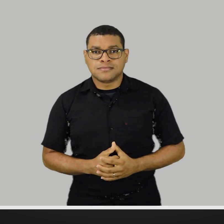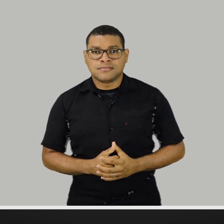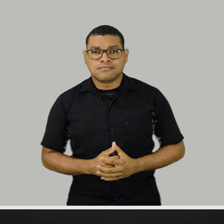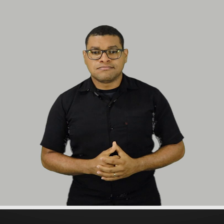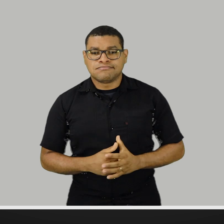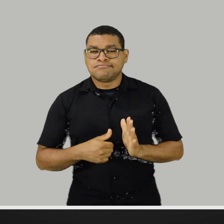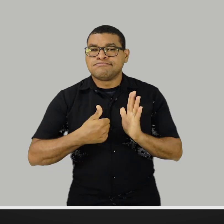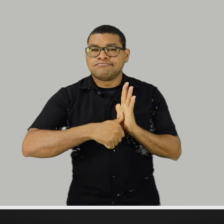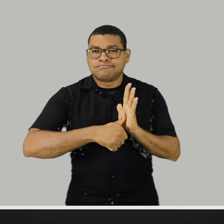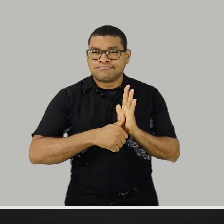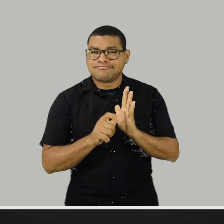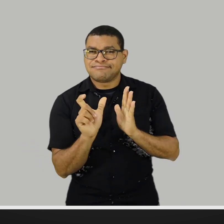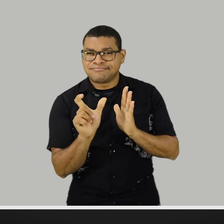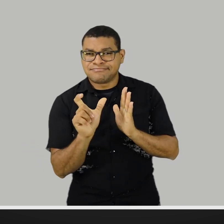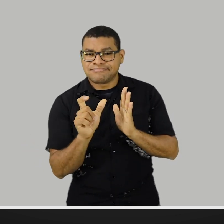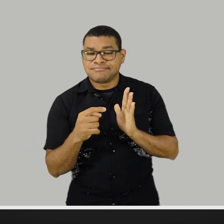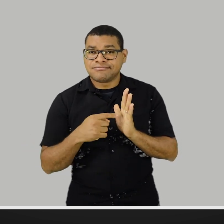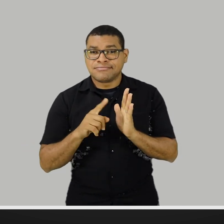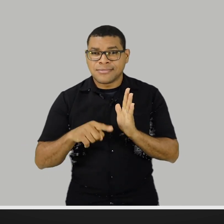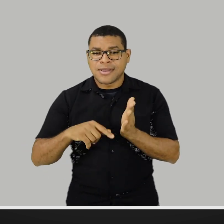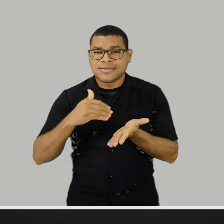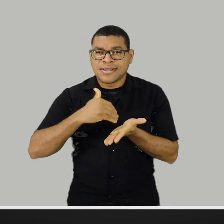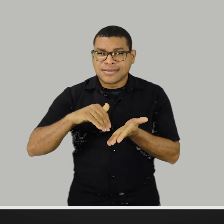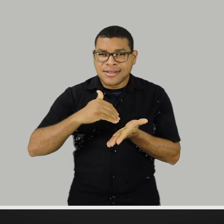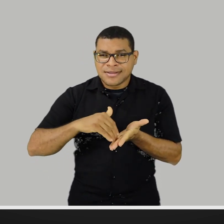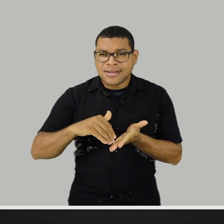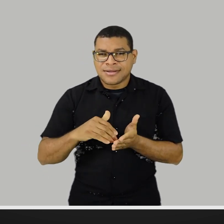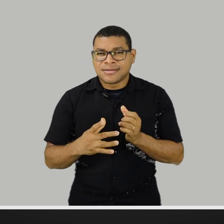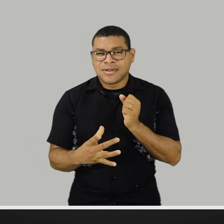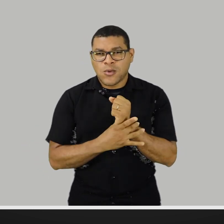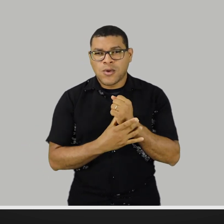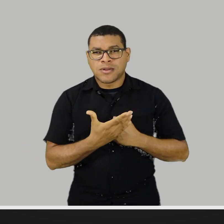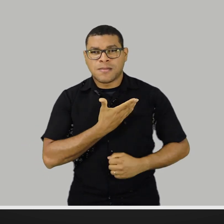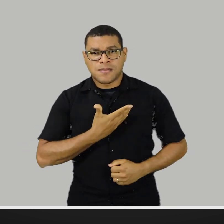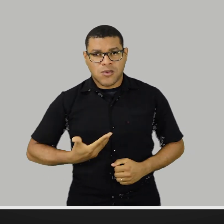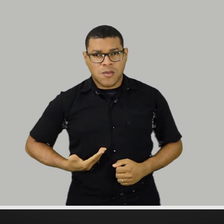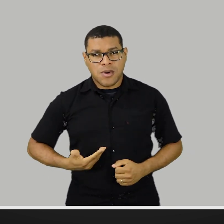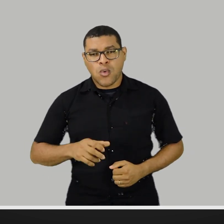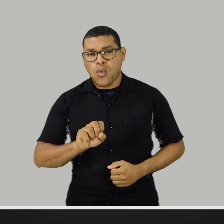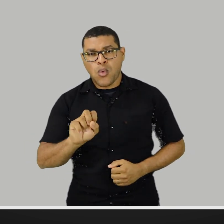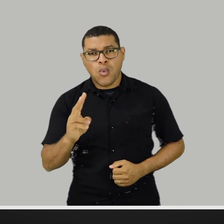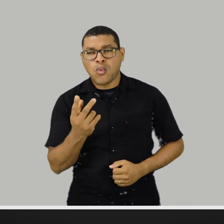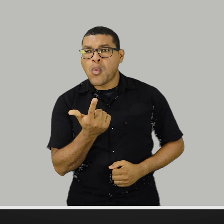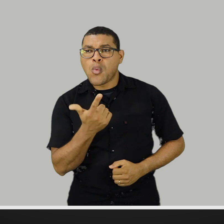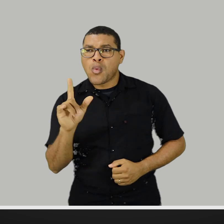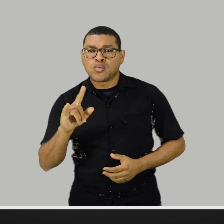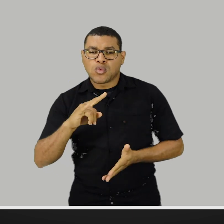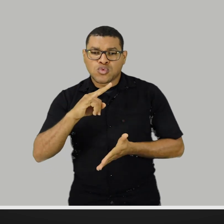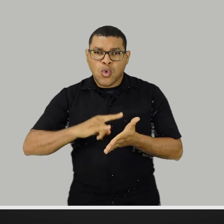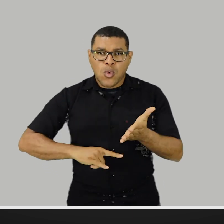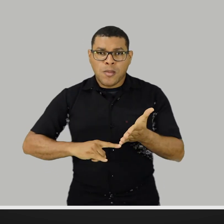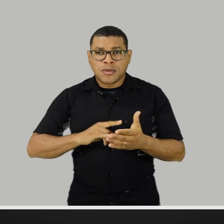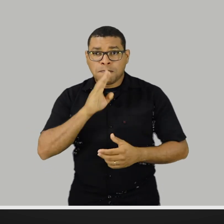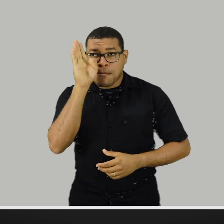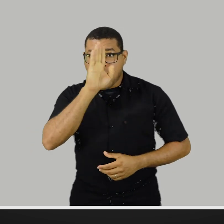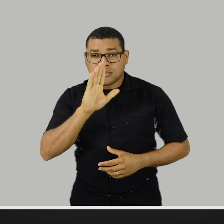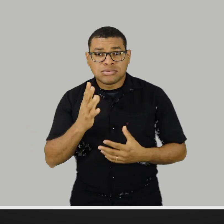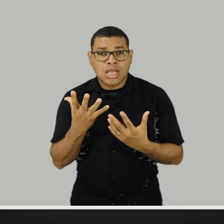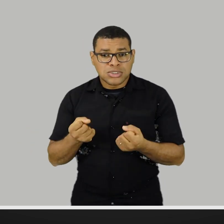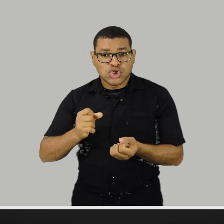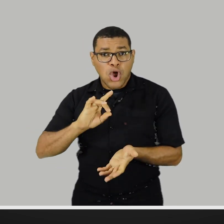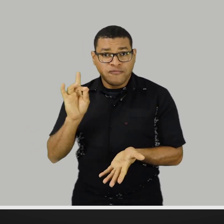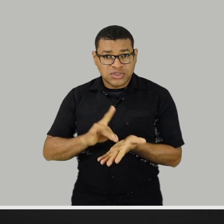expedida pela Secretaria de Segurança Pública ou outro documento com validade nacional que contém o registro